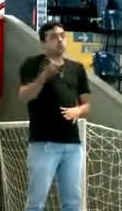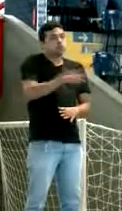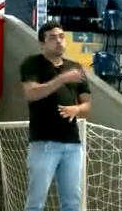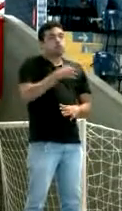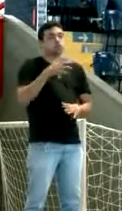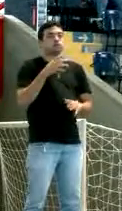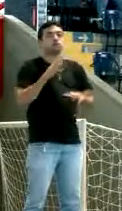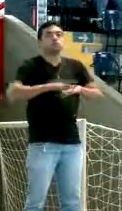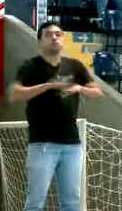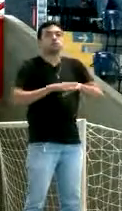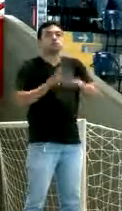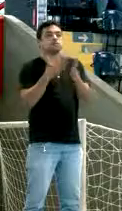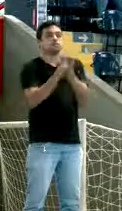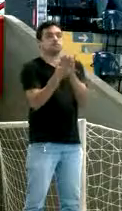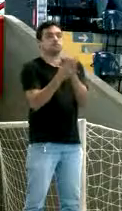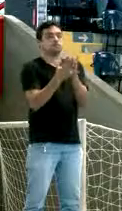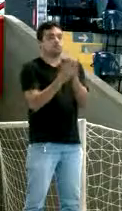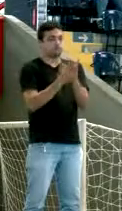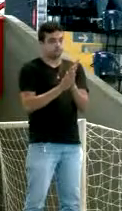fazer o quê? Samba.